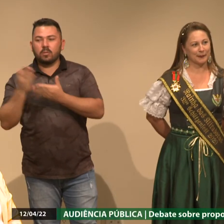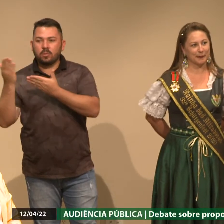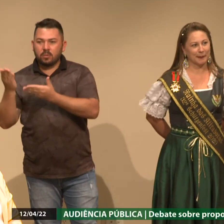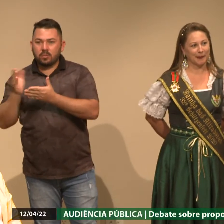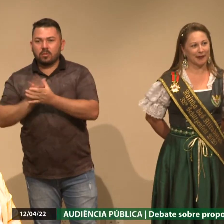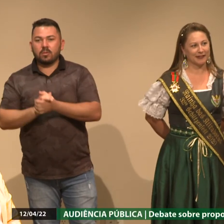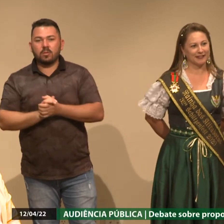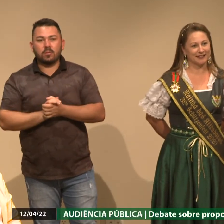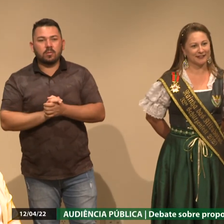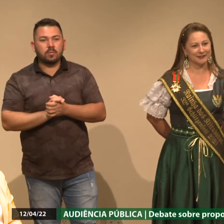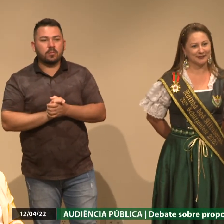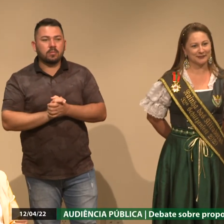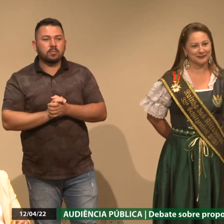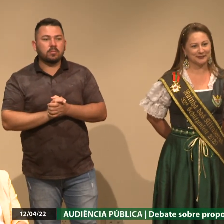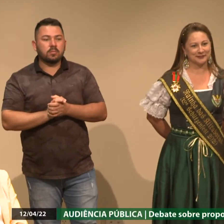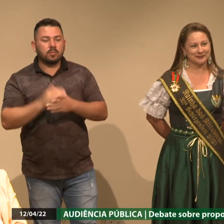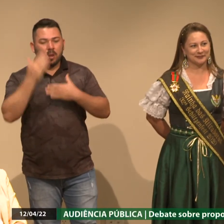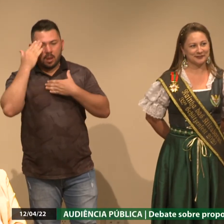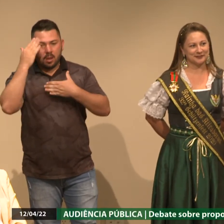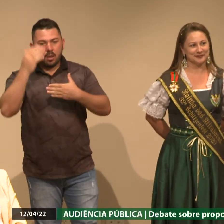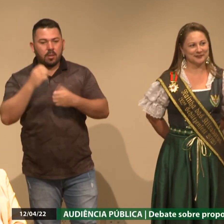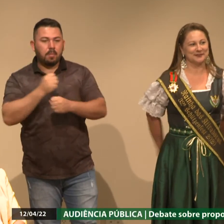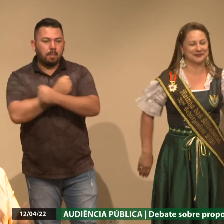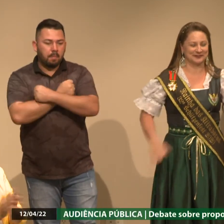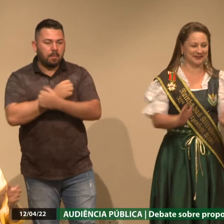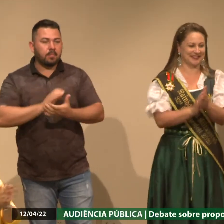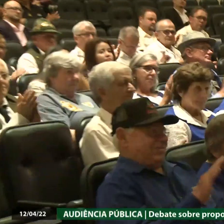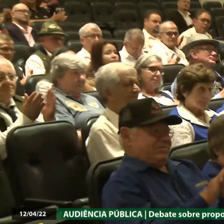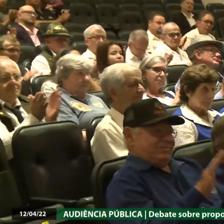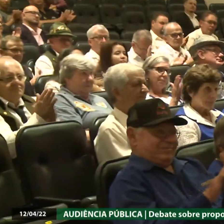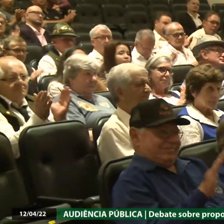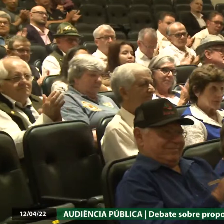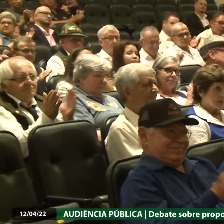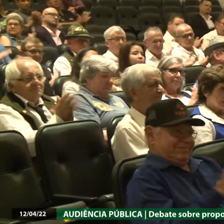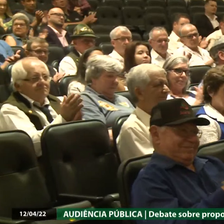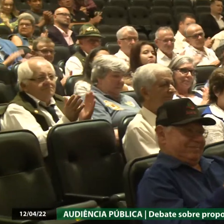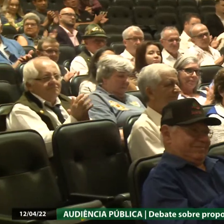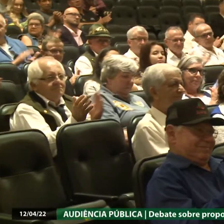por favor Conte conosco um grande abraço e vamos em frente à